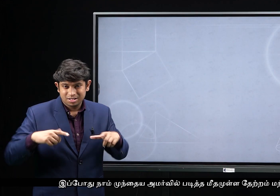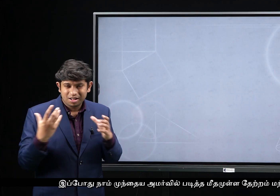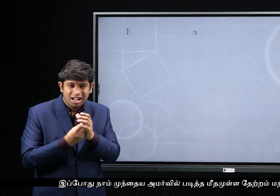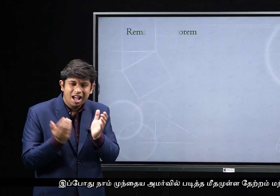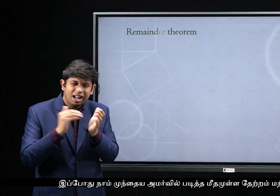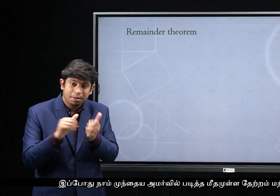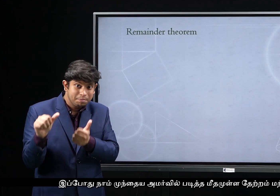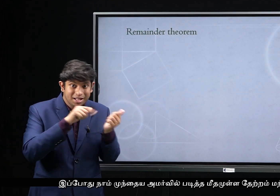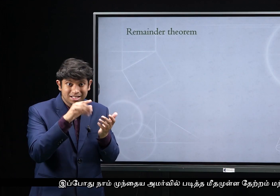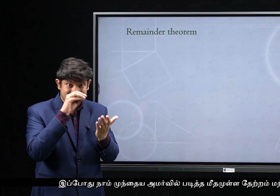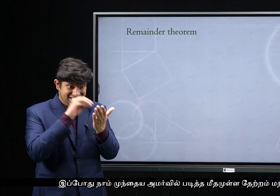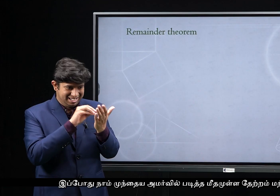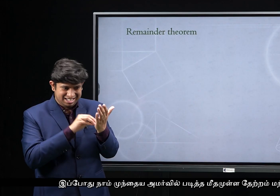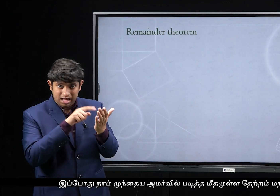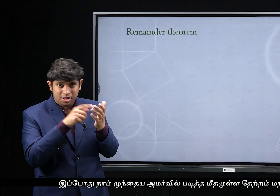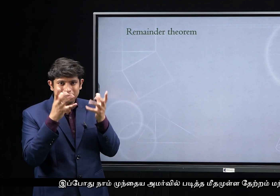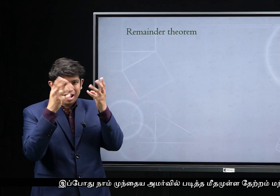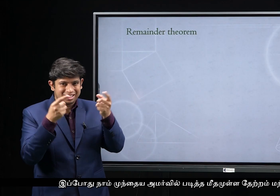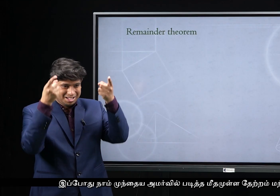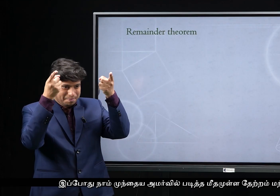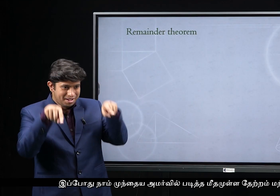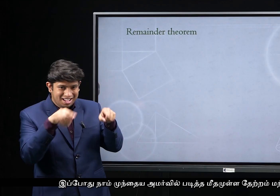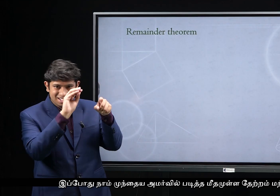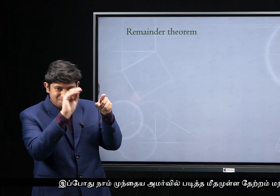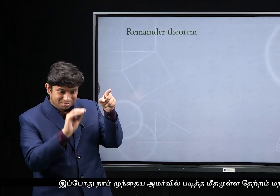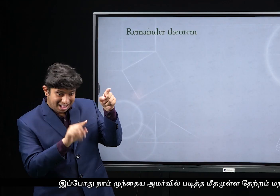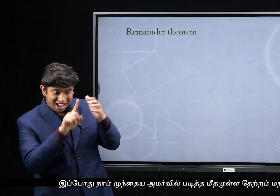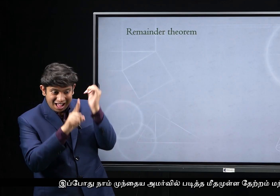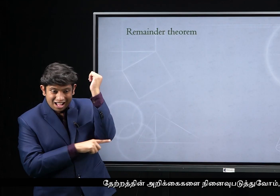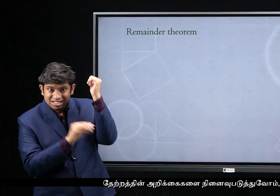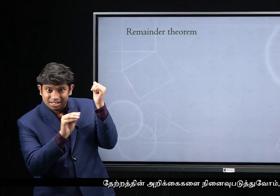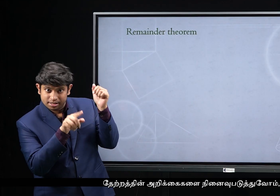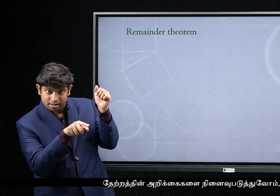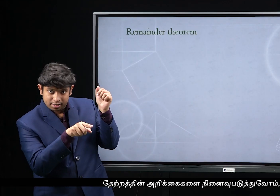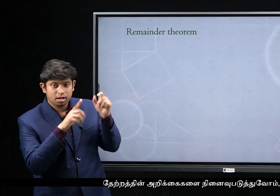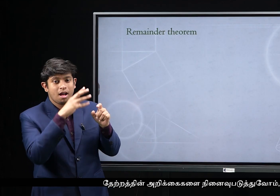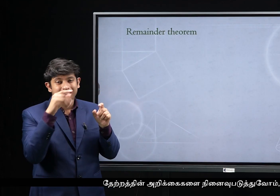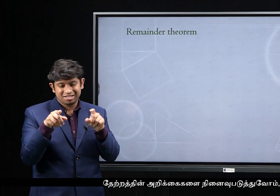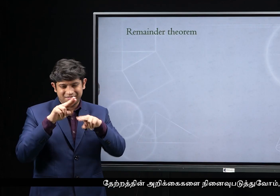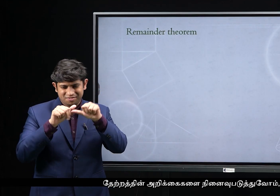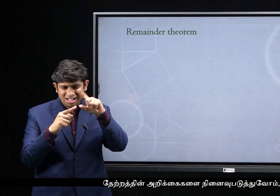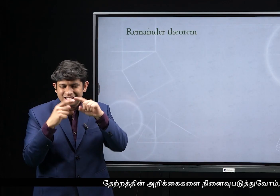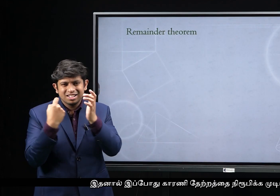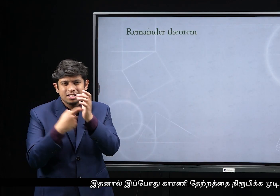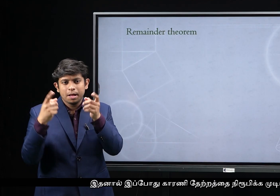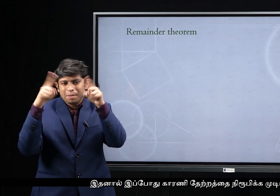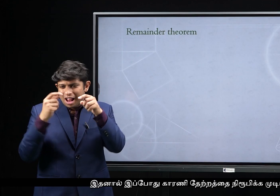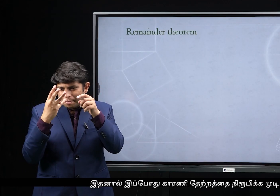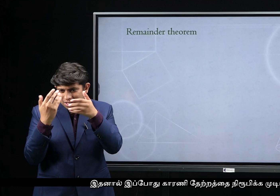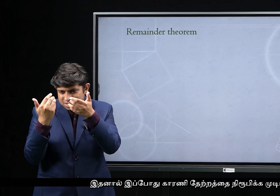இப்போது நாம் முந்தைய அமர்வில் படித்த மீதமுள்ள தேற்றம் மற்றும் காரணி தேற்றத்தின் அறிக்கைகளை நினைவுபடுத்துவோம். இதனால் இப்போது